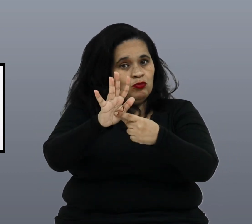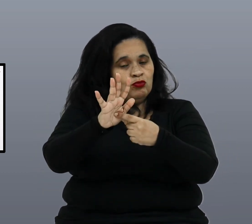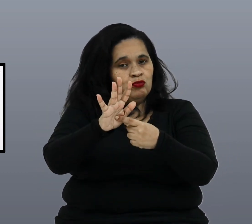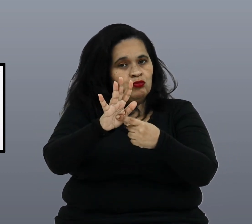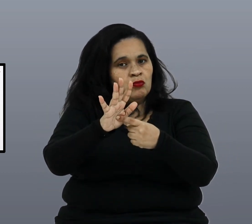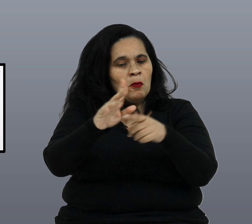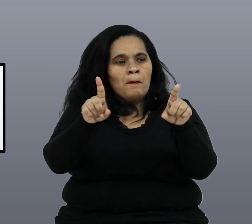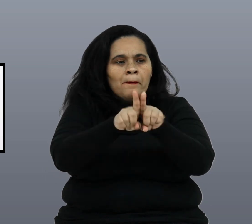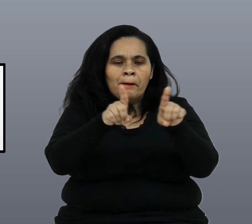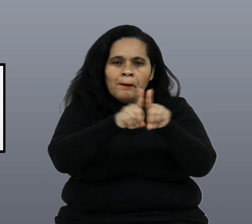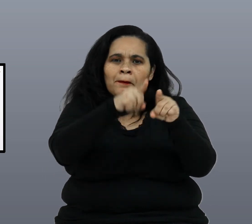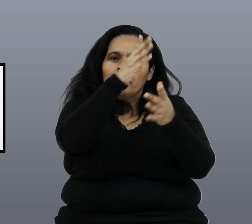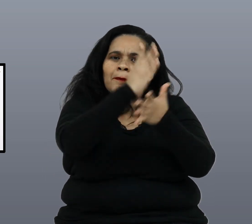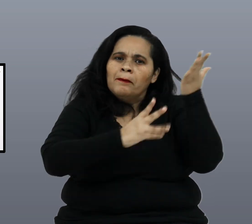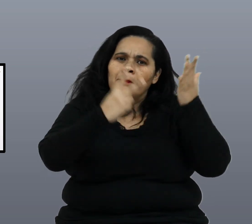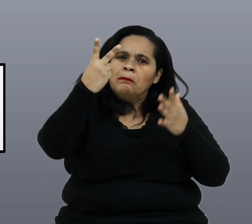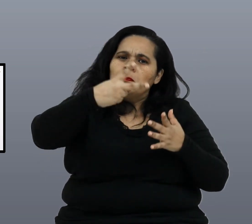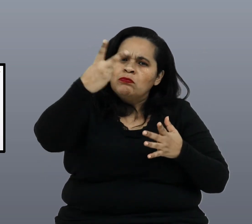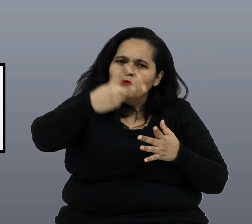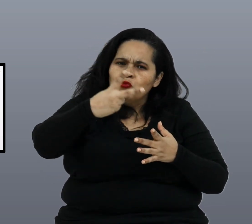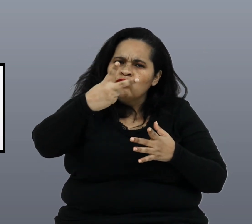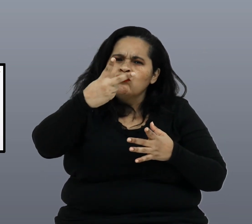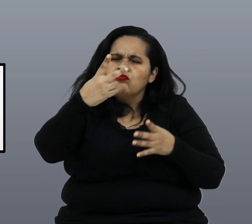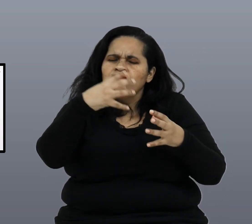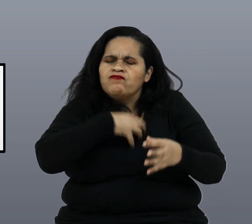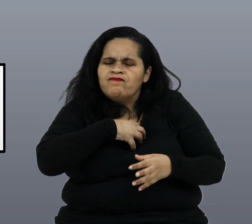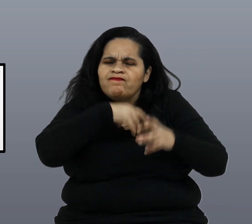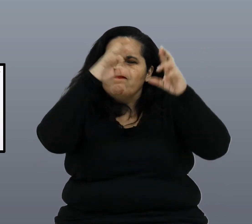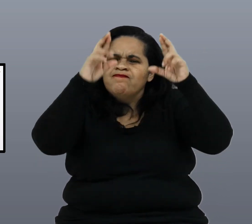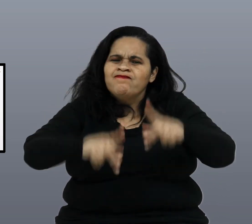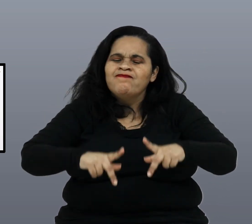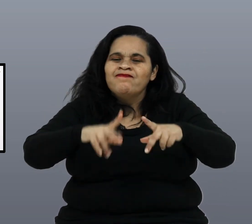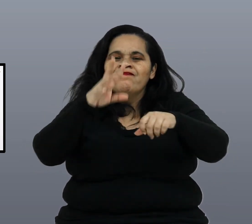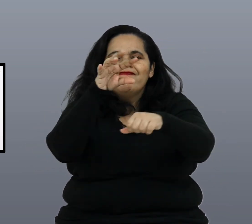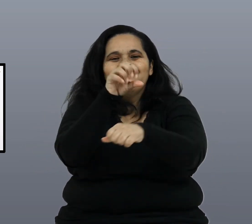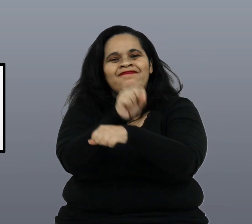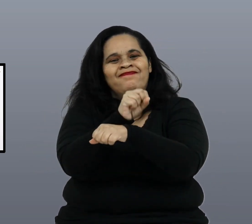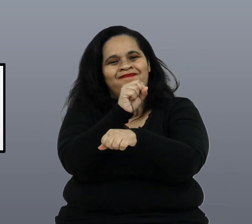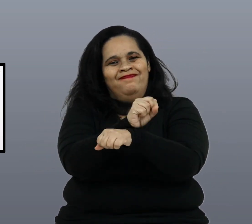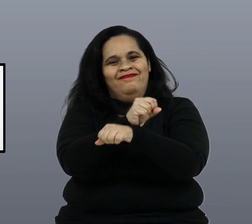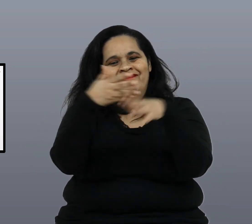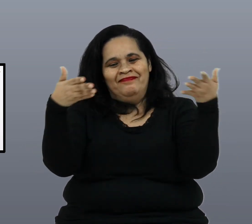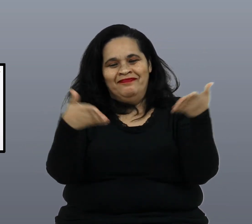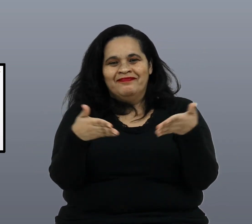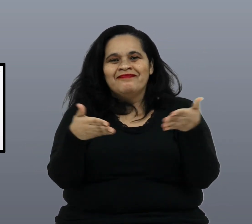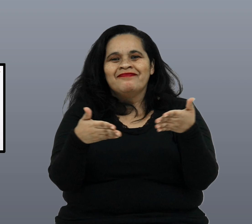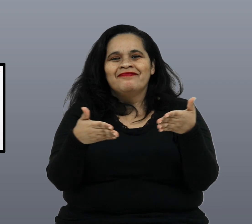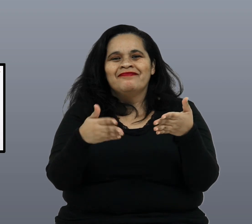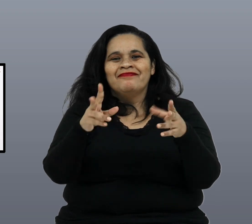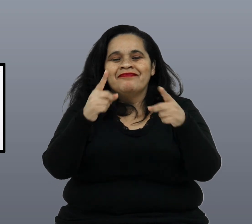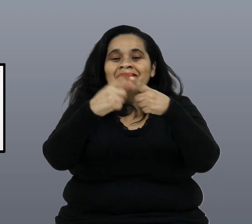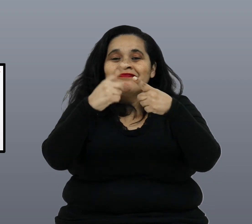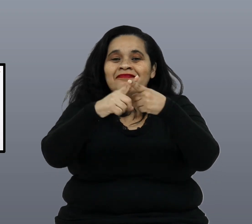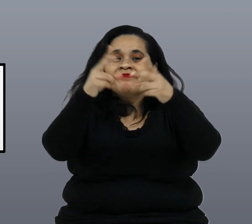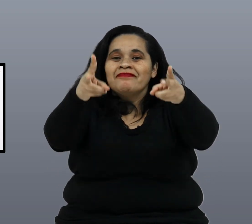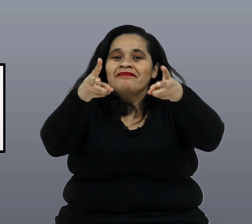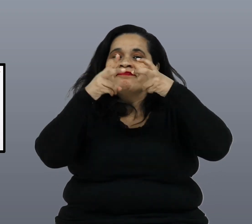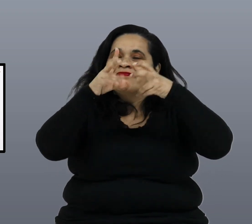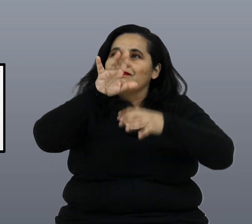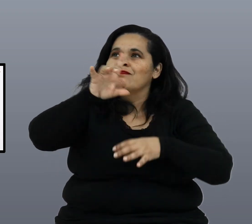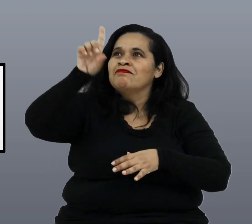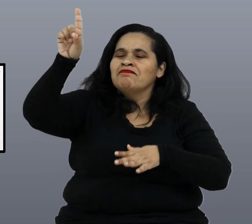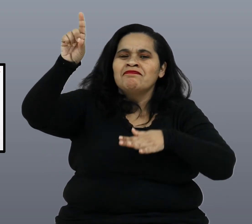mas com outros termos e que igualmente nos enche de esperança, né? Por vermos um Deus que é soberano e que